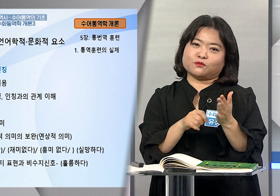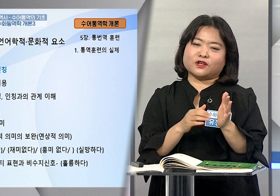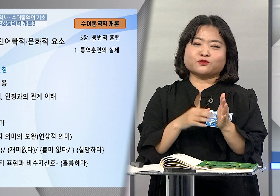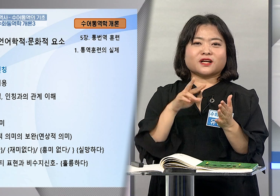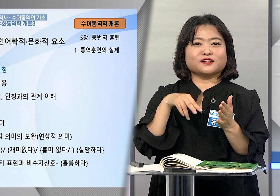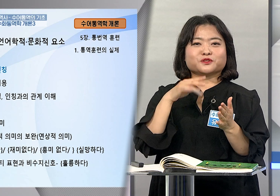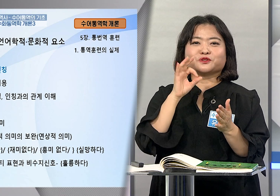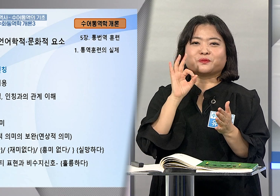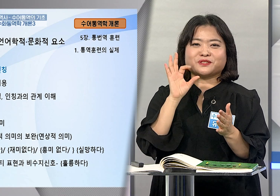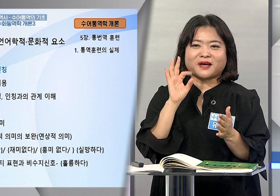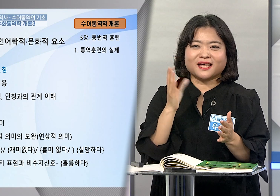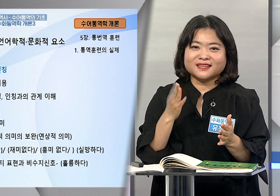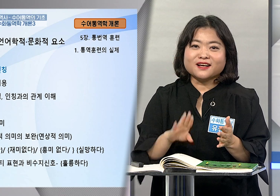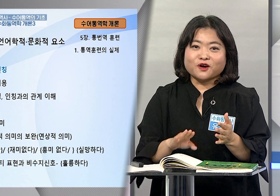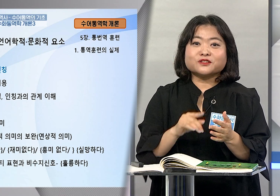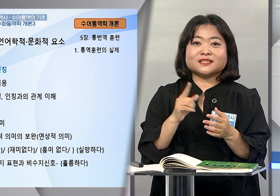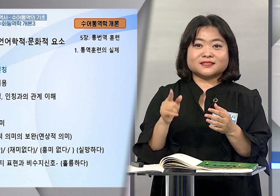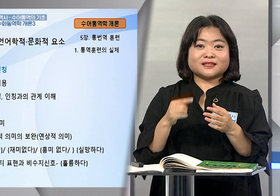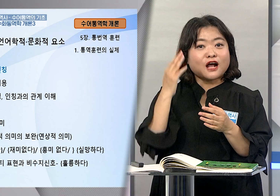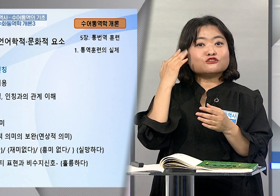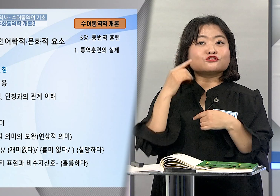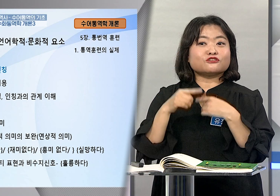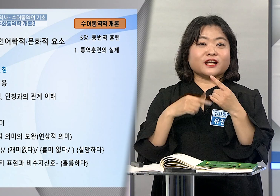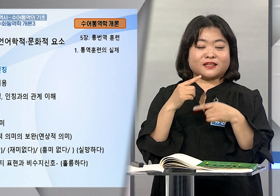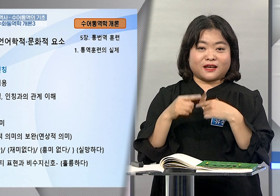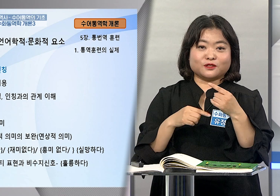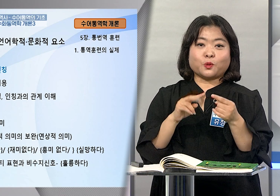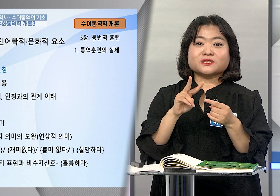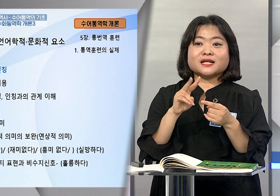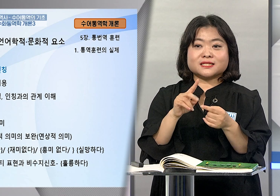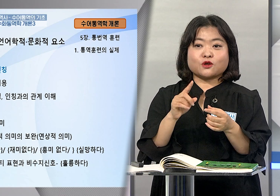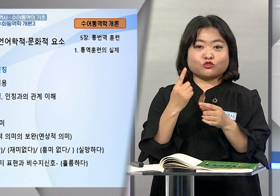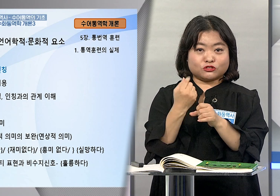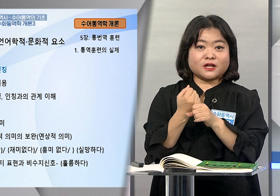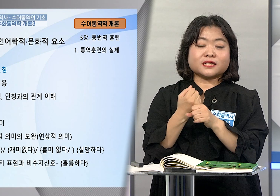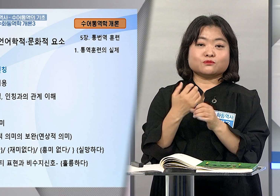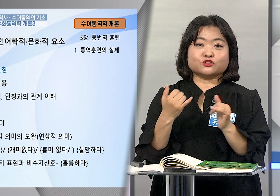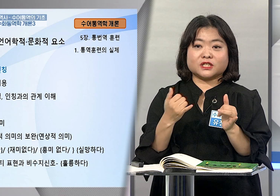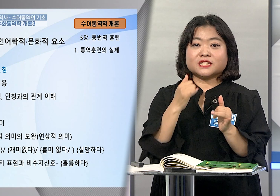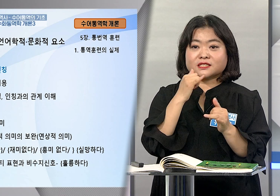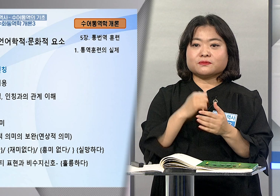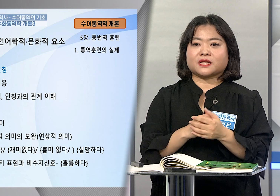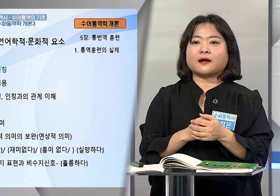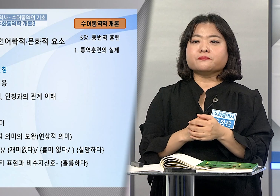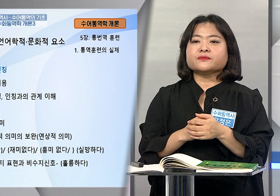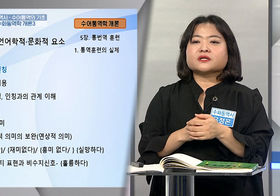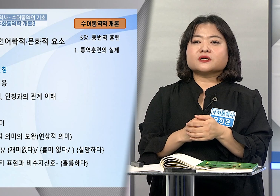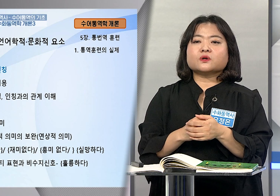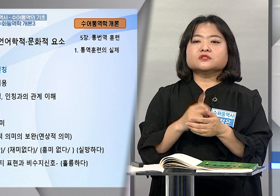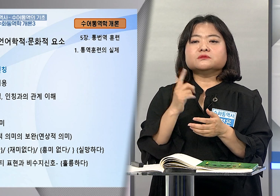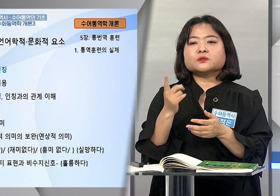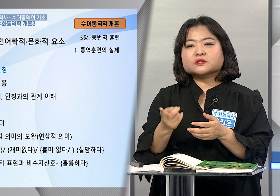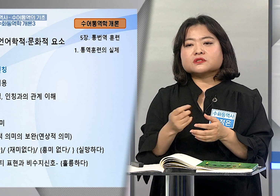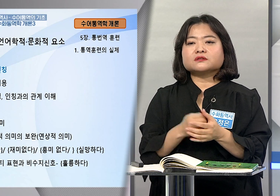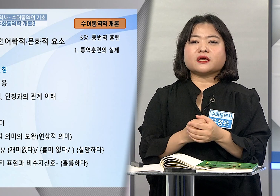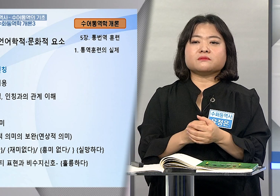때문에 우리가 읽을 수는 없지만 어쨌든 한국 수화에 대한 동사일치 연구를 하신 분이 있습니다. 그리고 의미론적